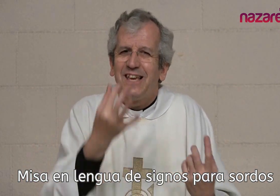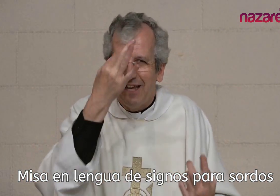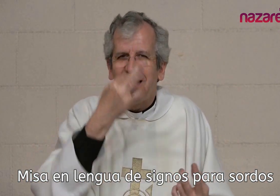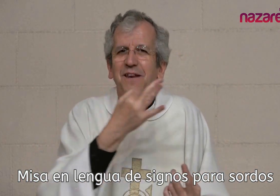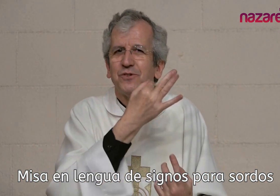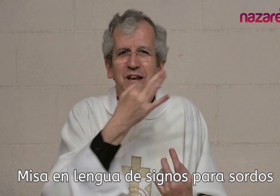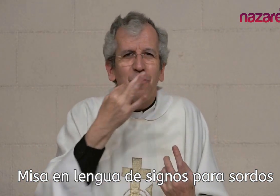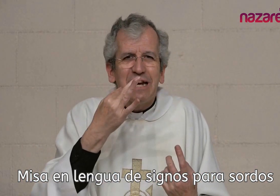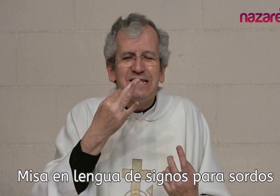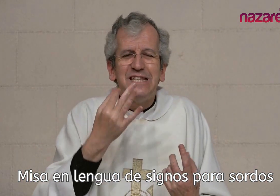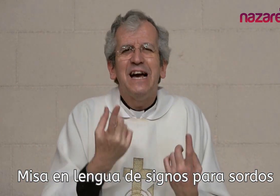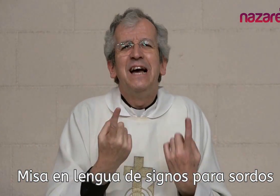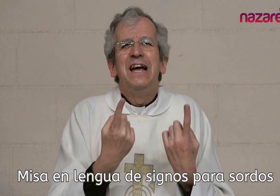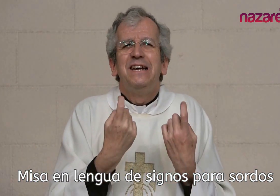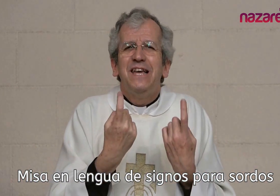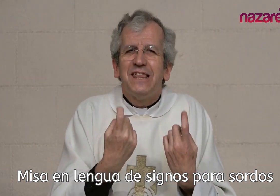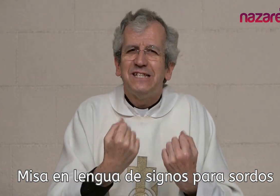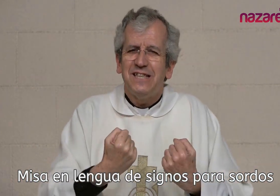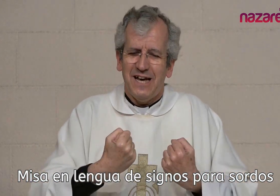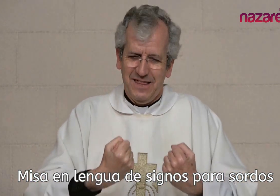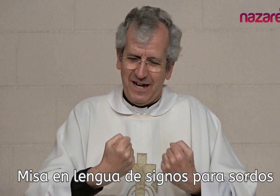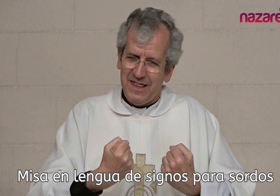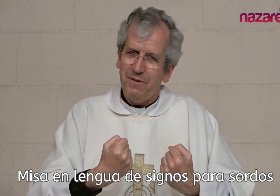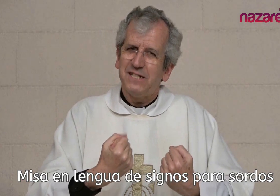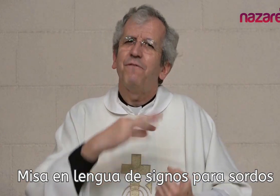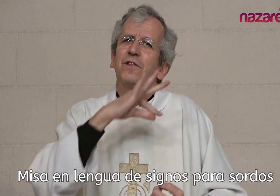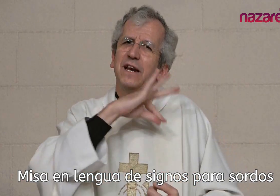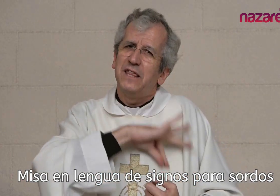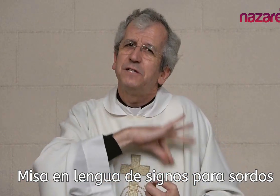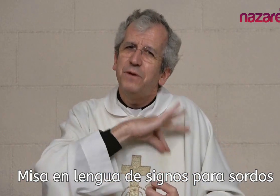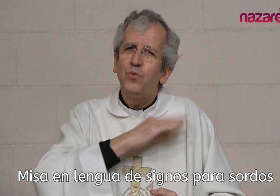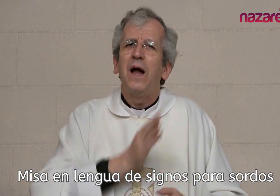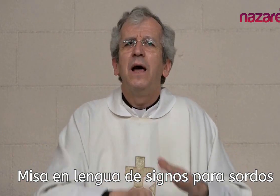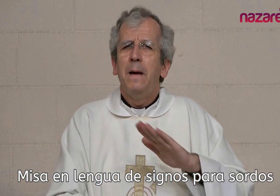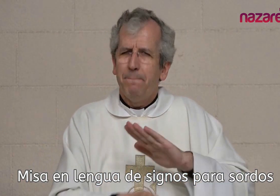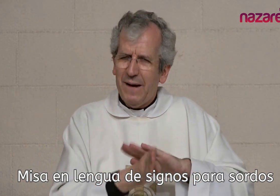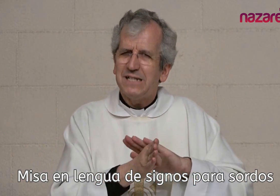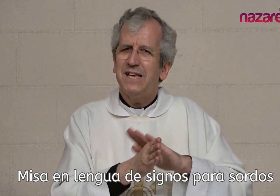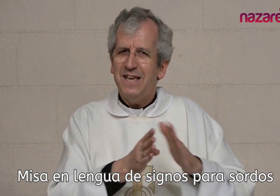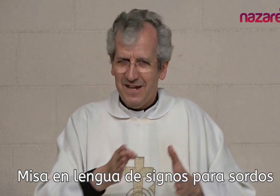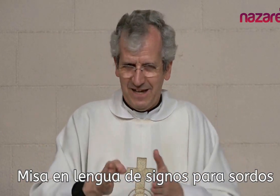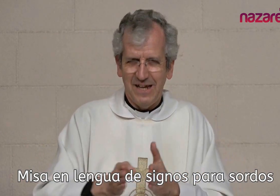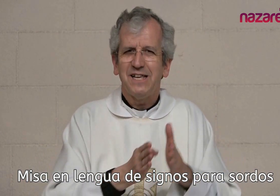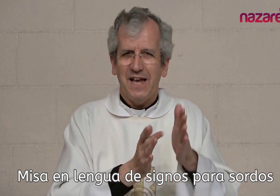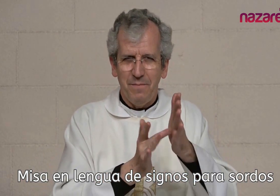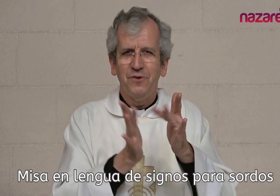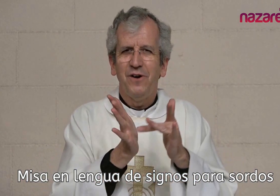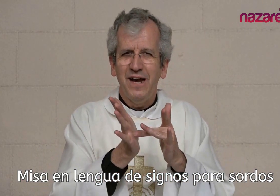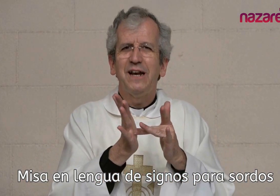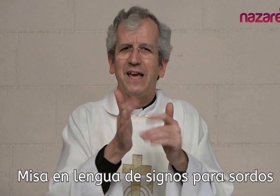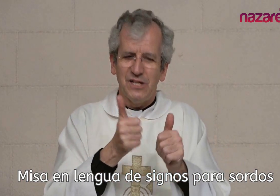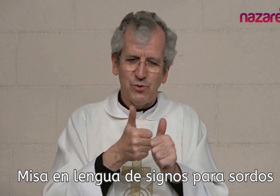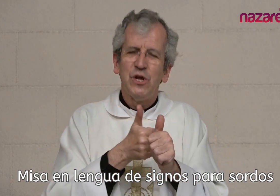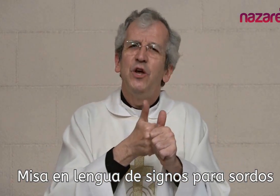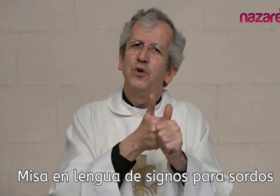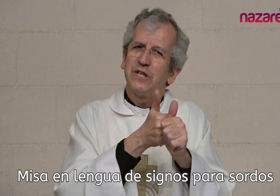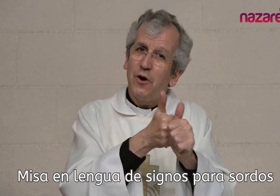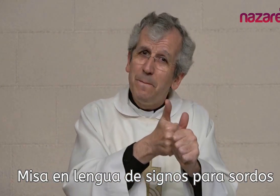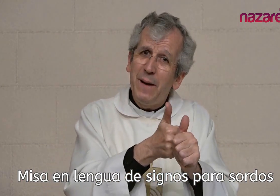que tenemos de la Eucaristía, necesidad de recibir esa fortaleza espiritual para seguir ese camino en el que Jesús nos